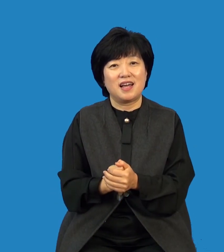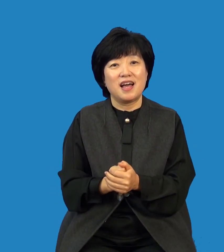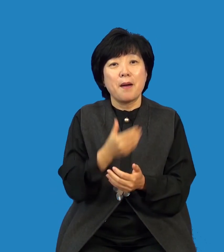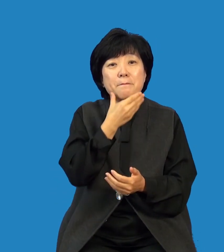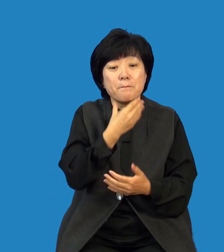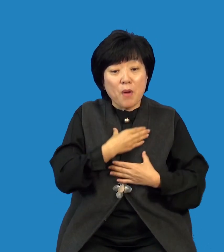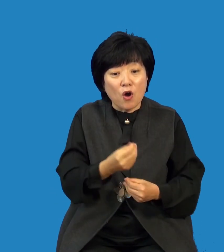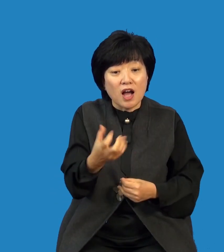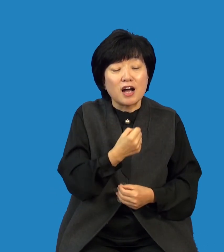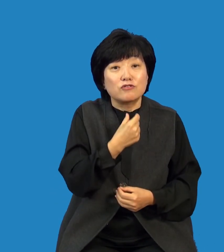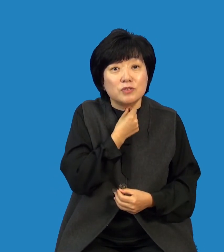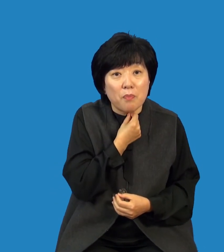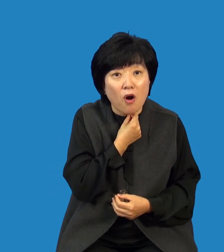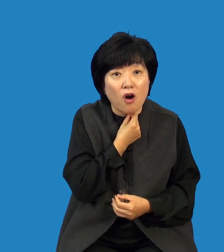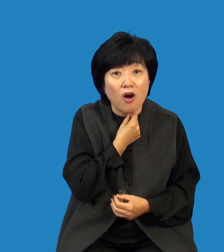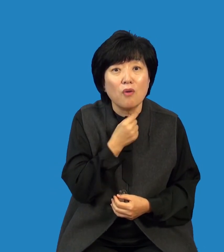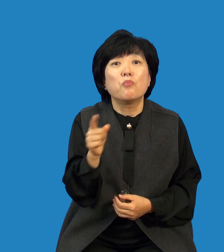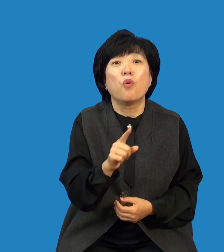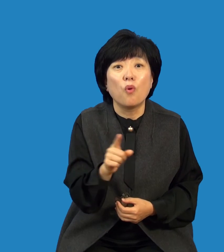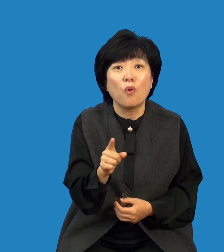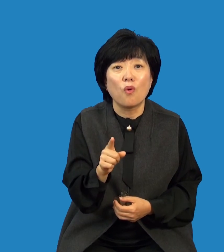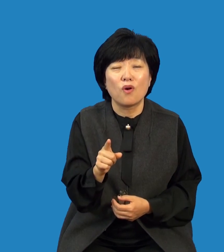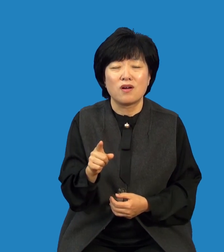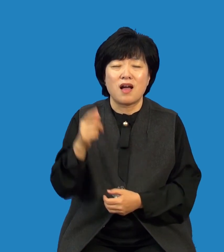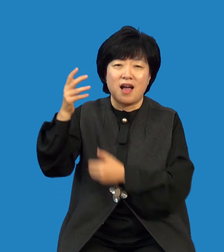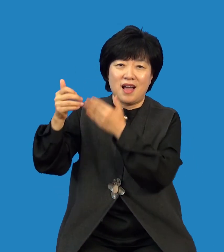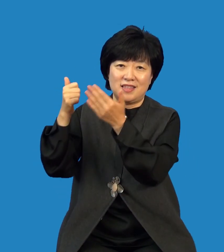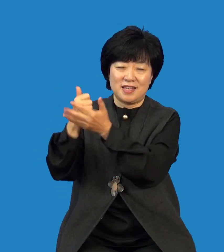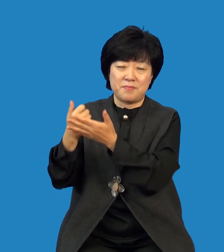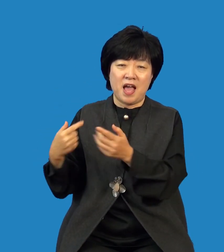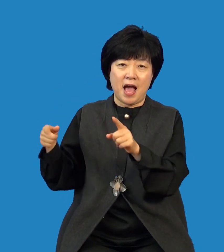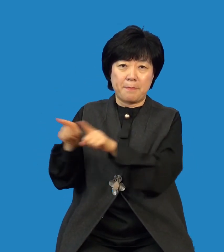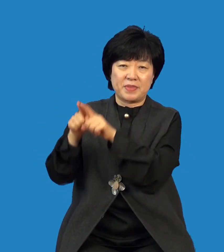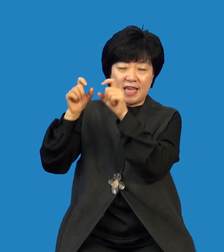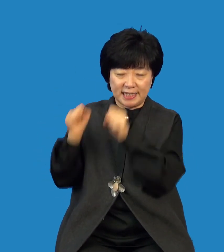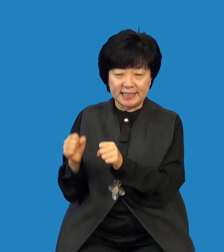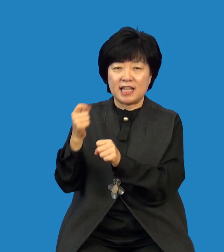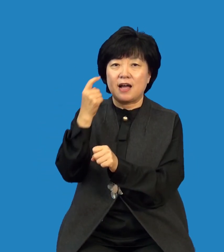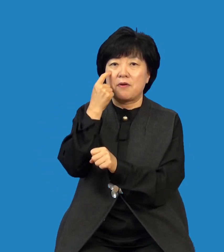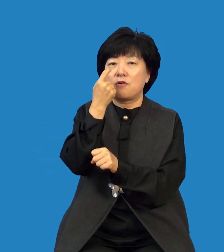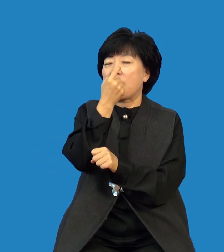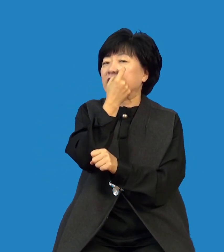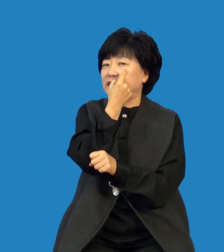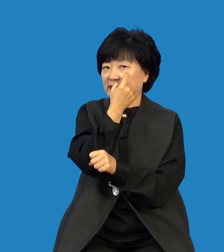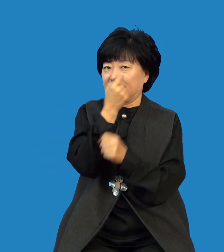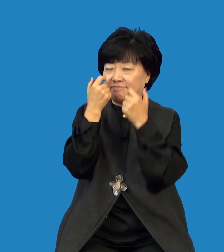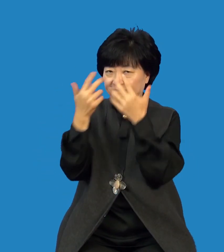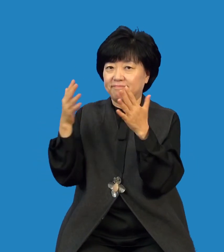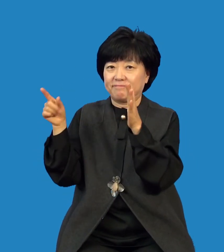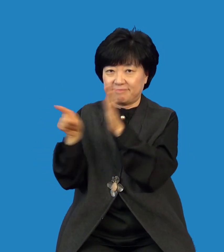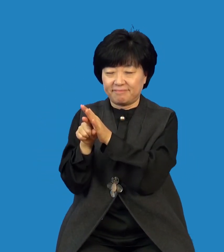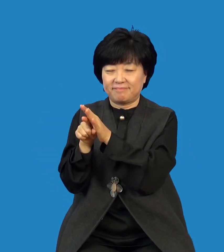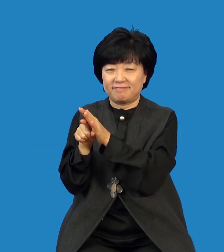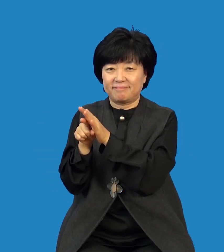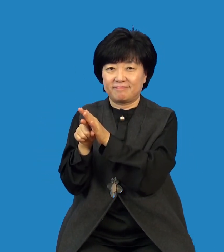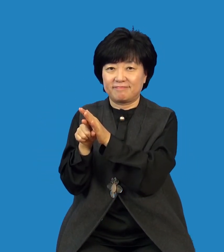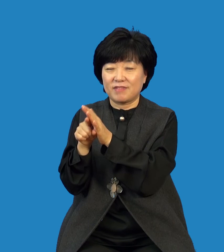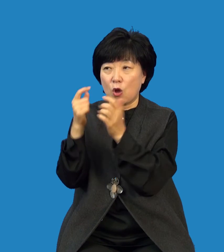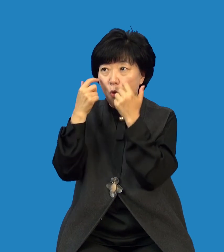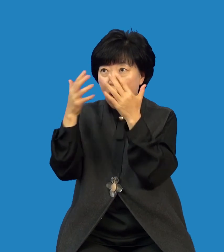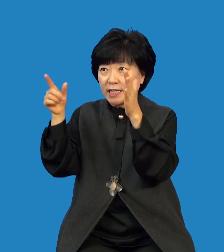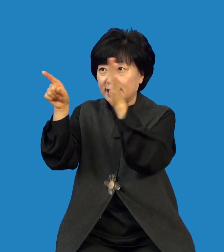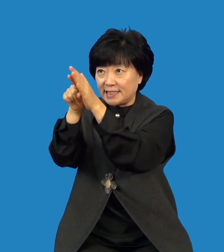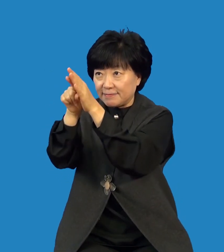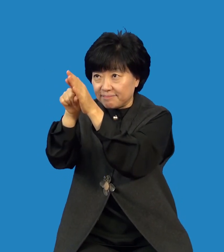거야? 하나님이 함께 하신다는 확신이 있어야 된다는 거예요. 근데 그 확신이 어디서부터 온다고? 순종에서부터 오는